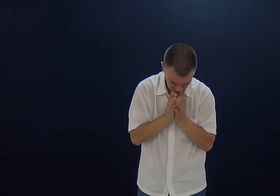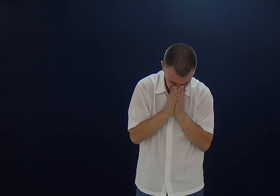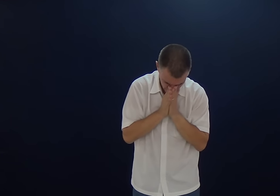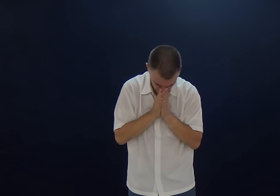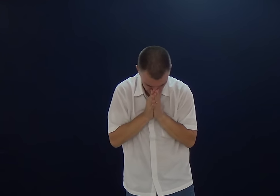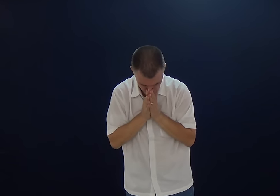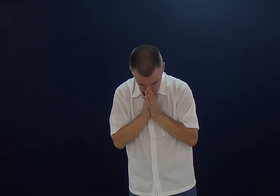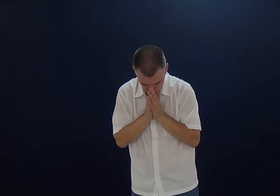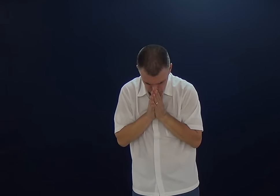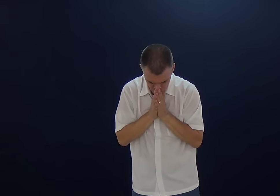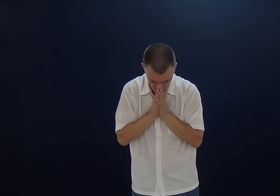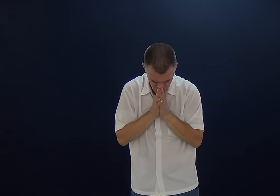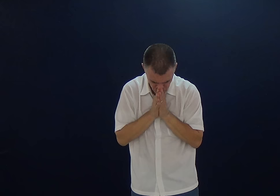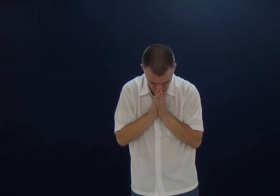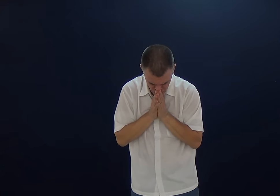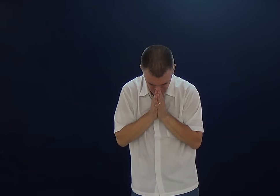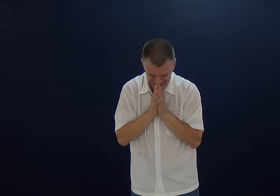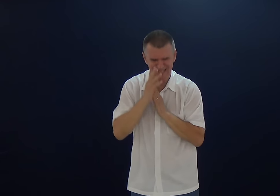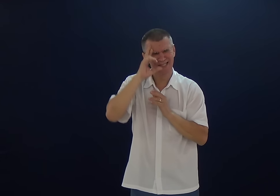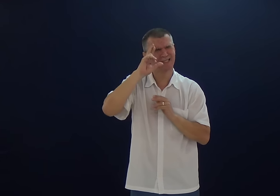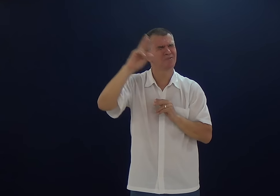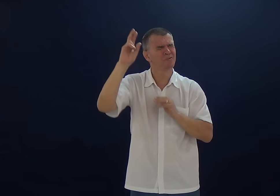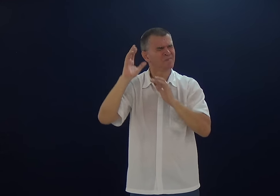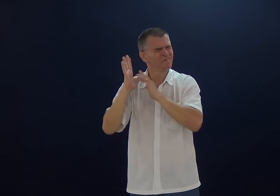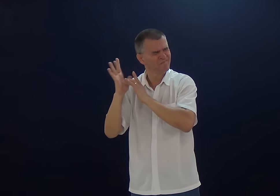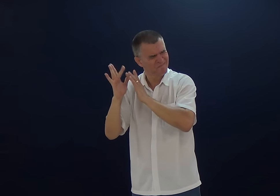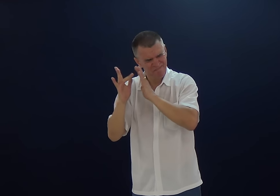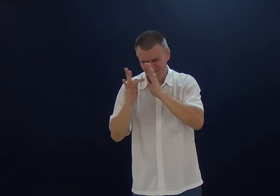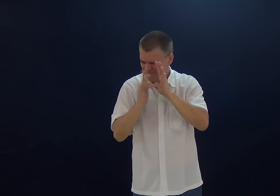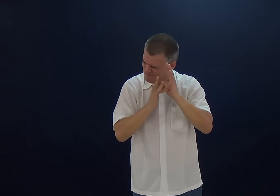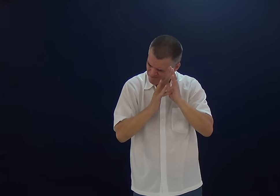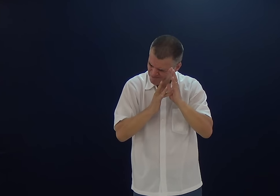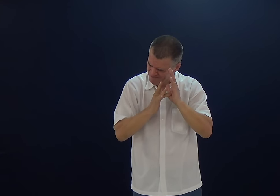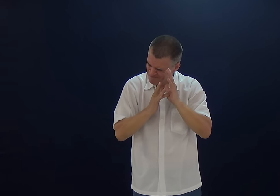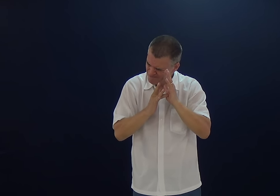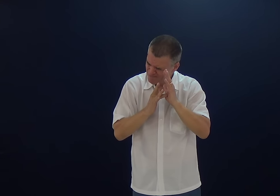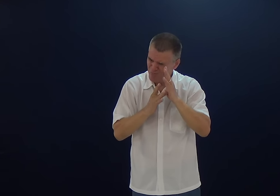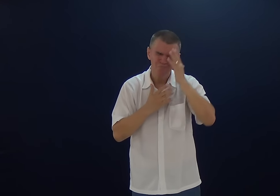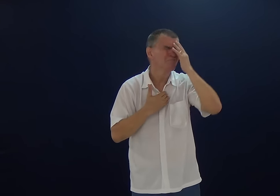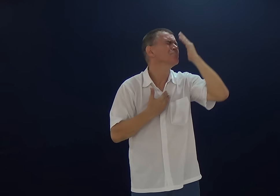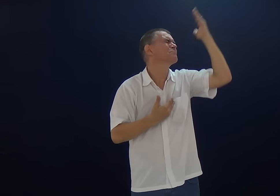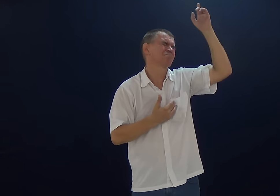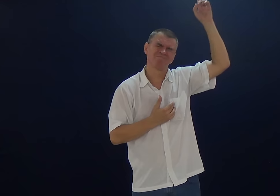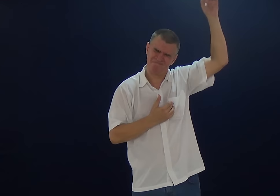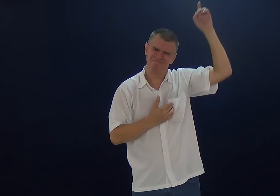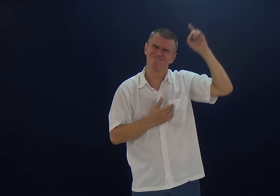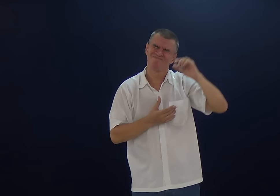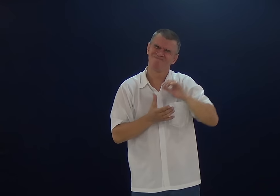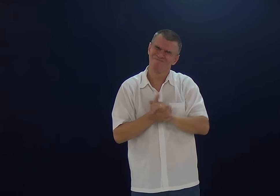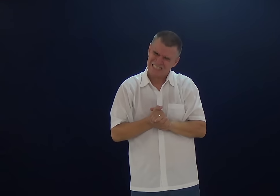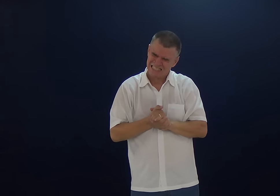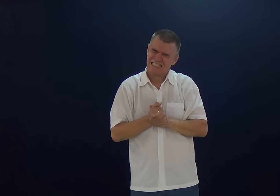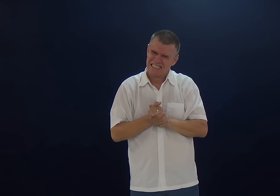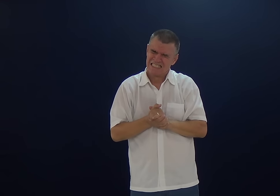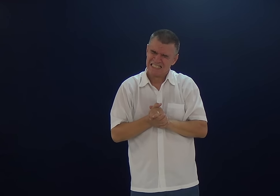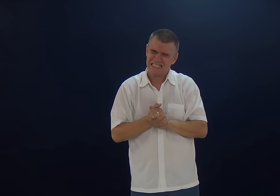orar Oremos Senhor Jesus muito obrigado